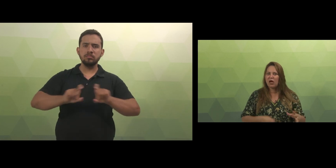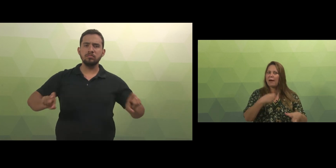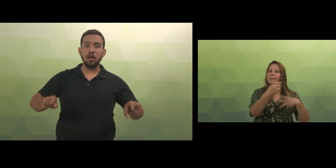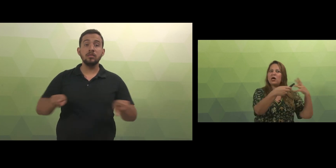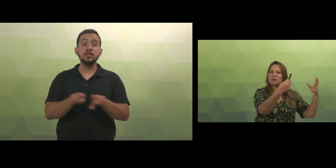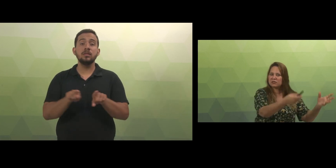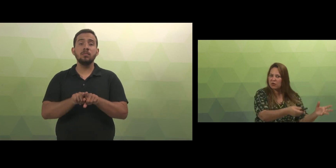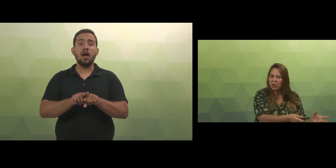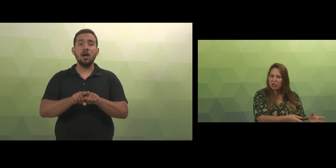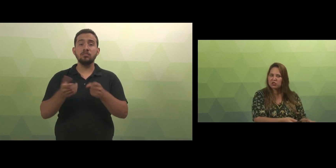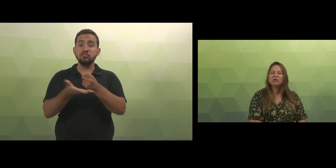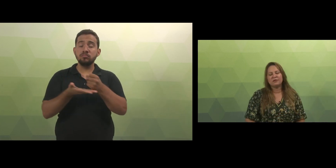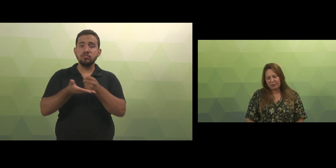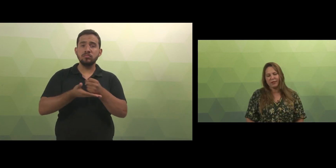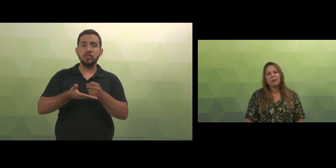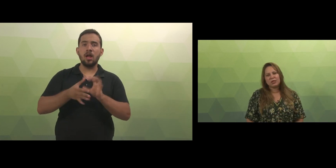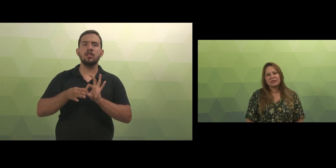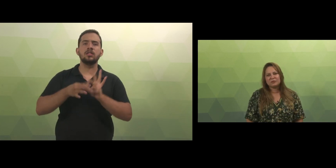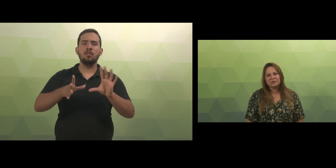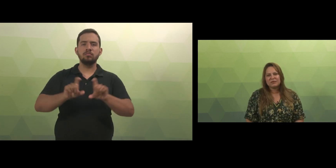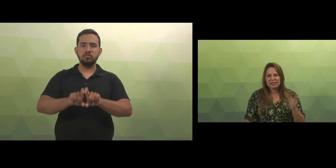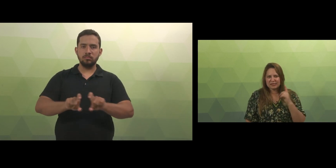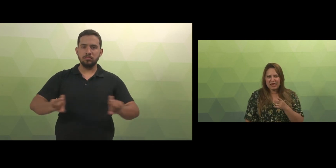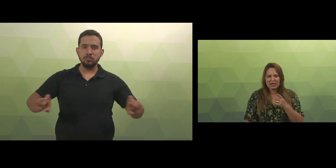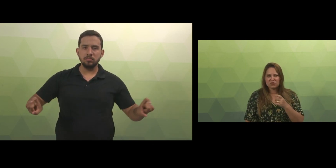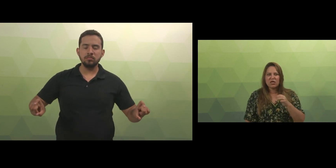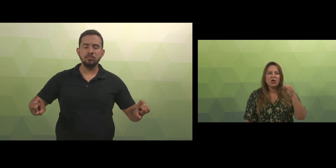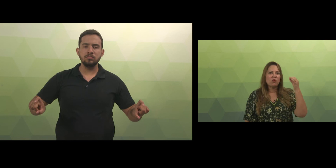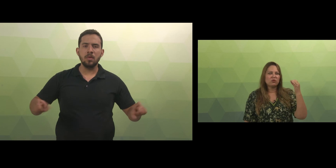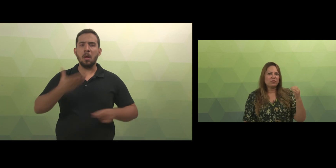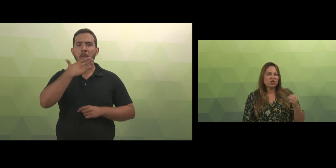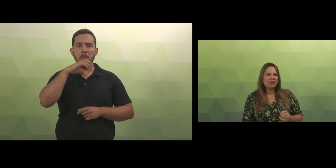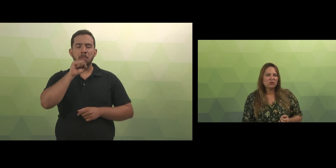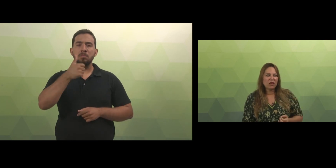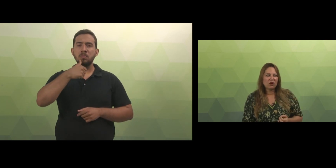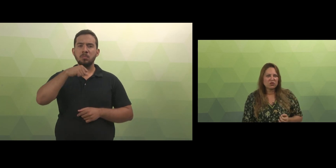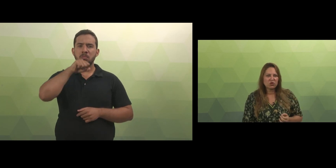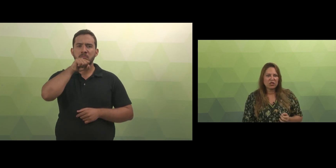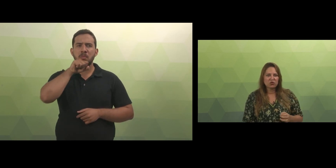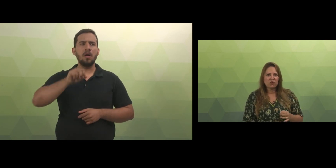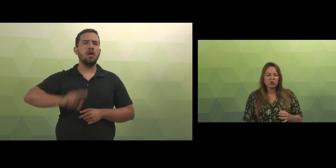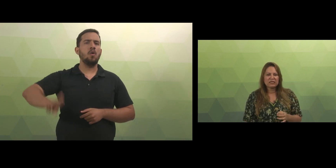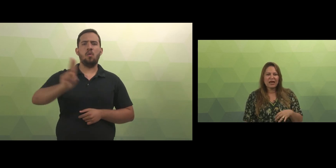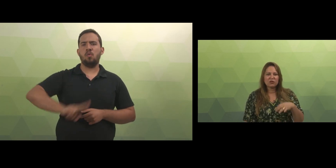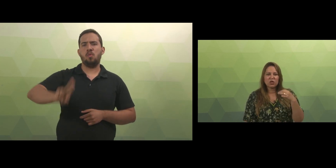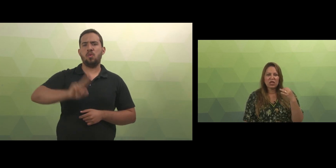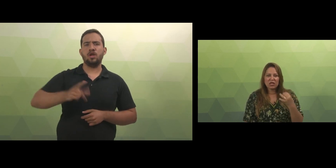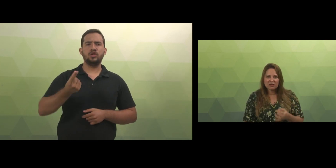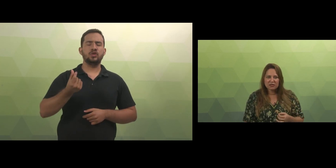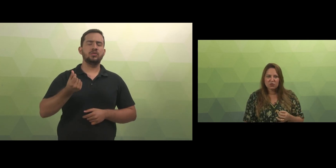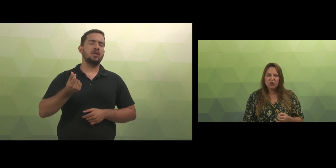partilhado após a sua morte, também podem. Nesses casos, quando o objeto do negócio jurídico for